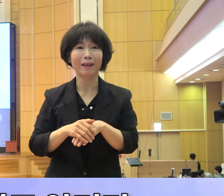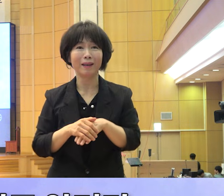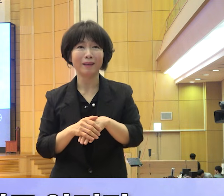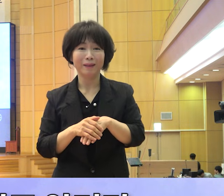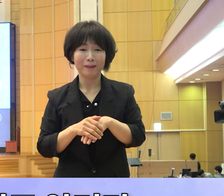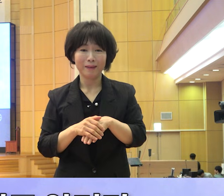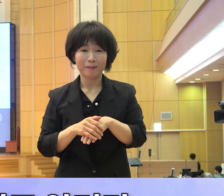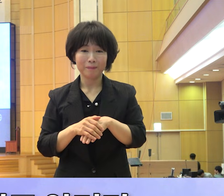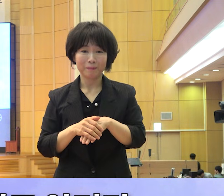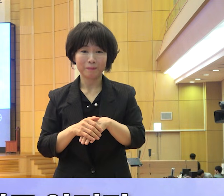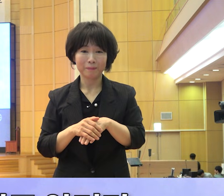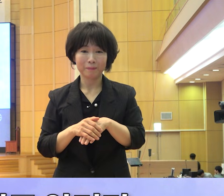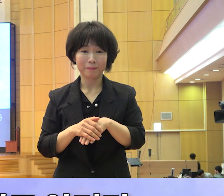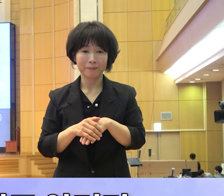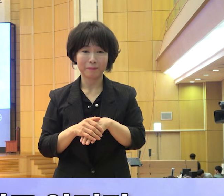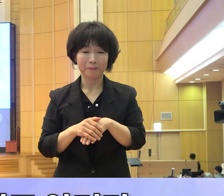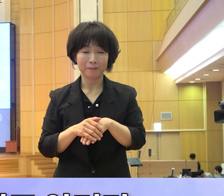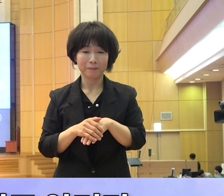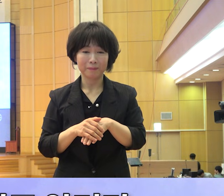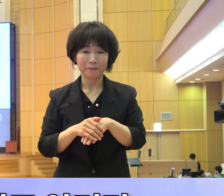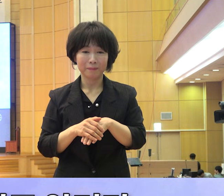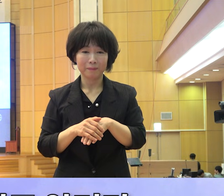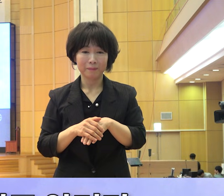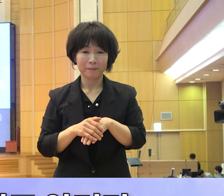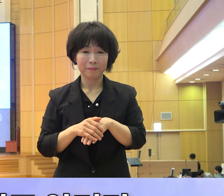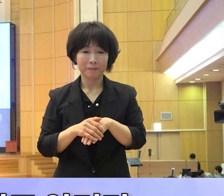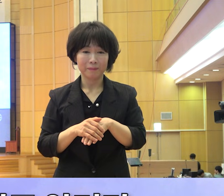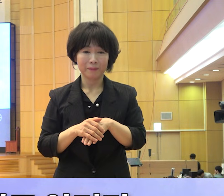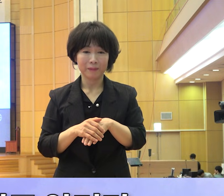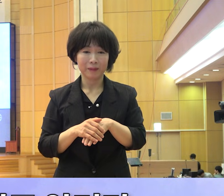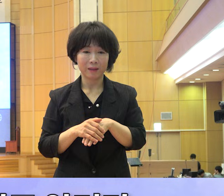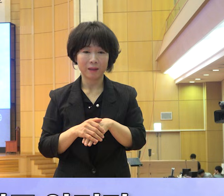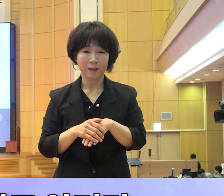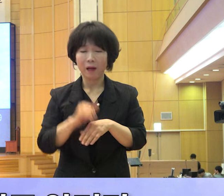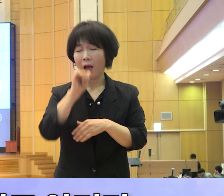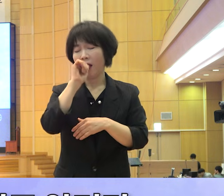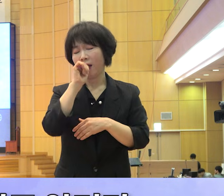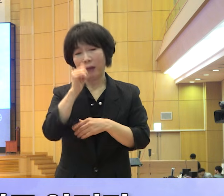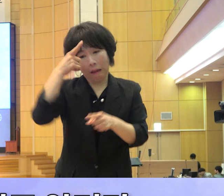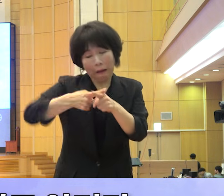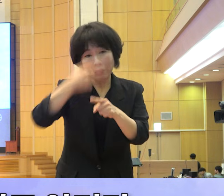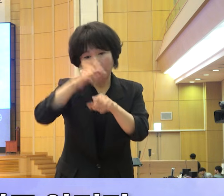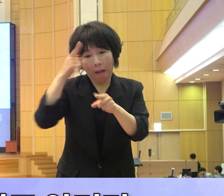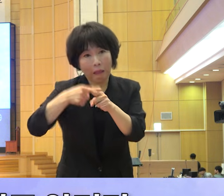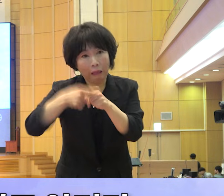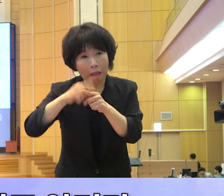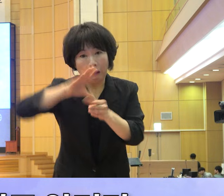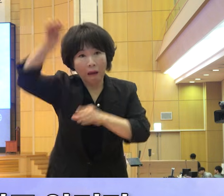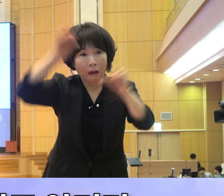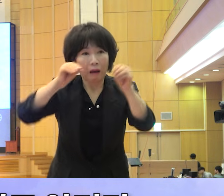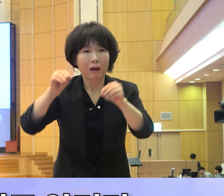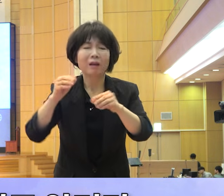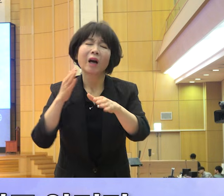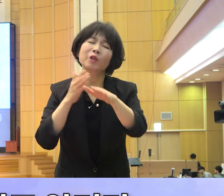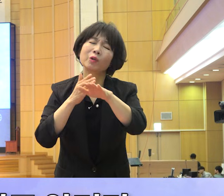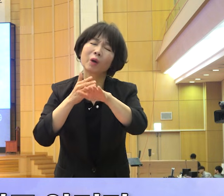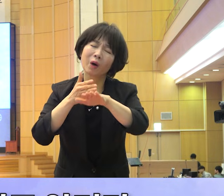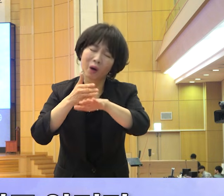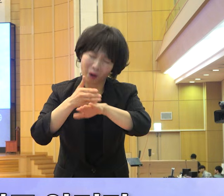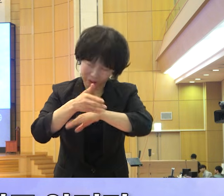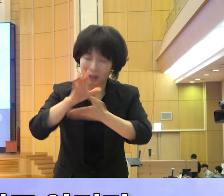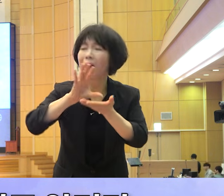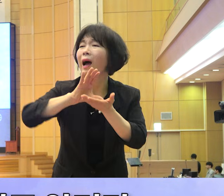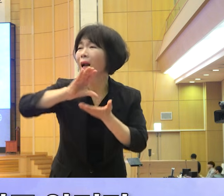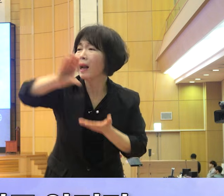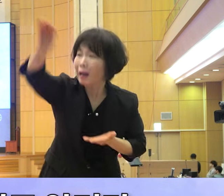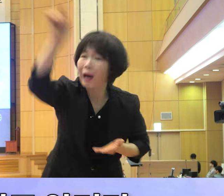날인데 그냥 미리 가버리잖아요. 이거는요, 절대 안 되는 거예요. 천천히